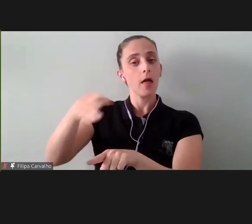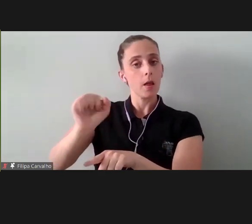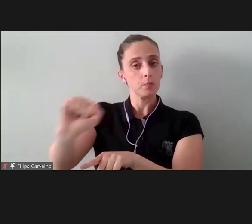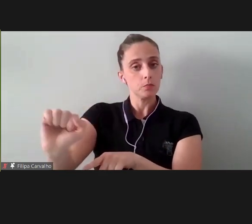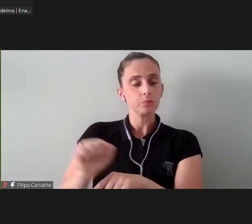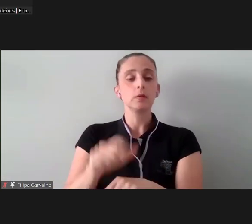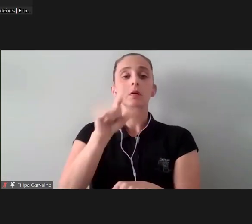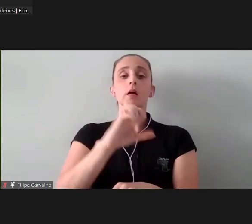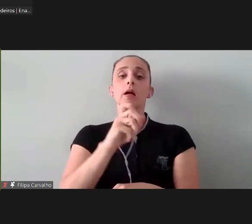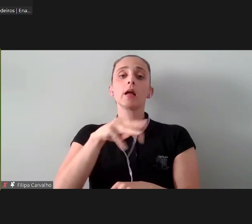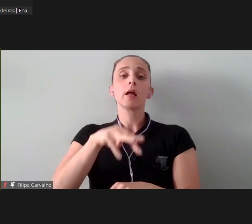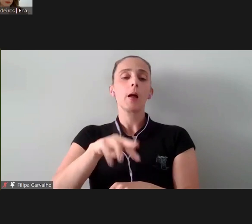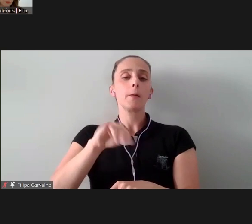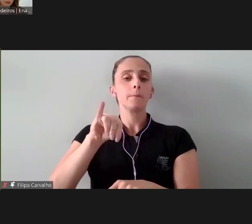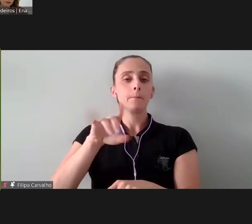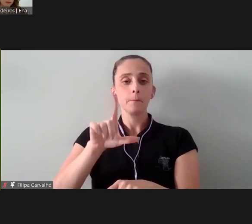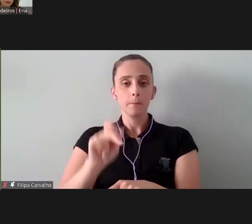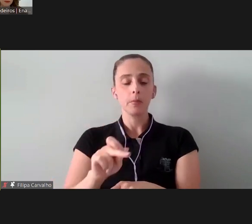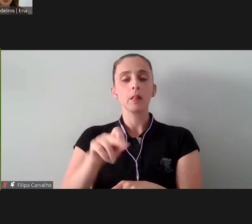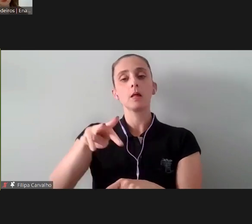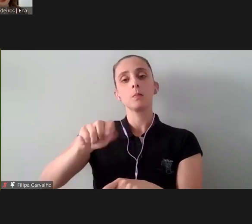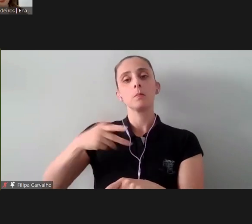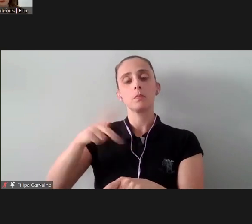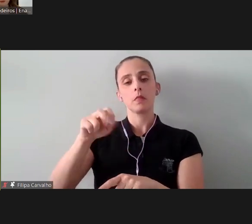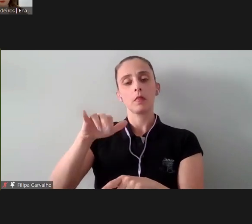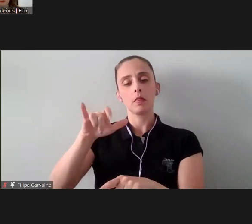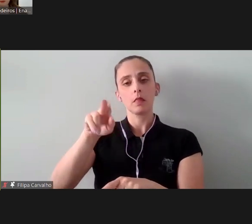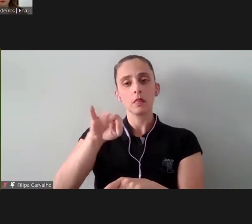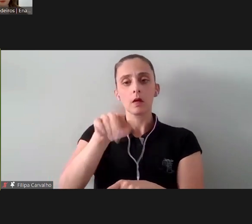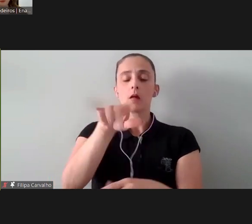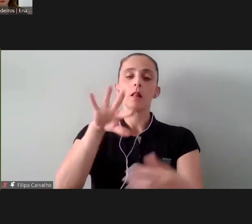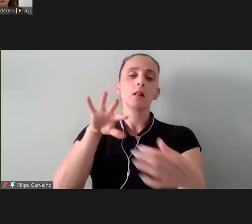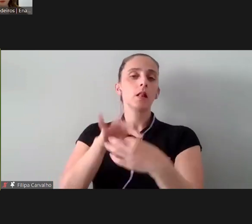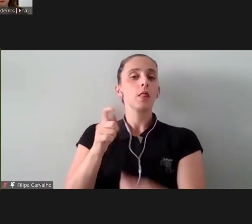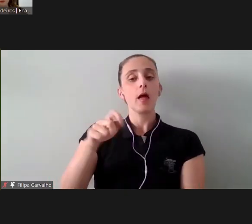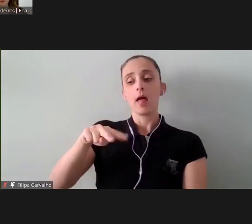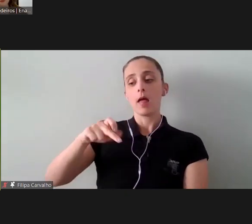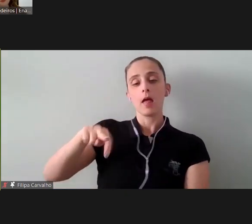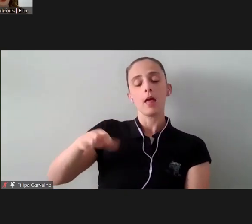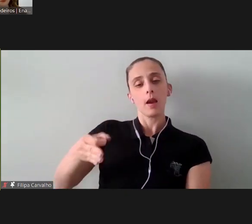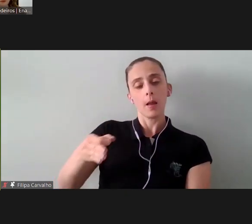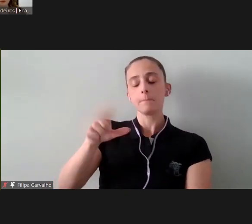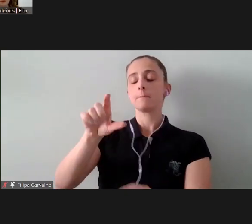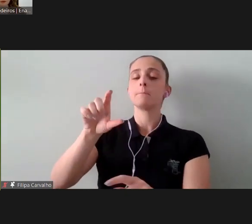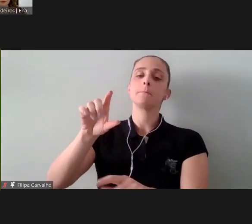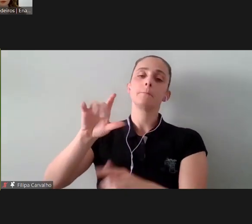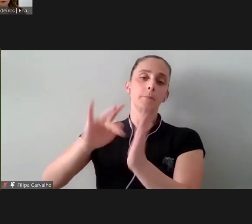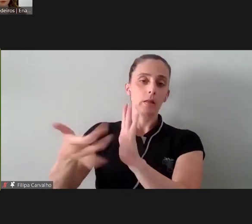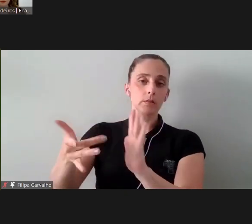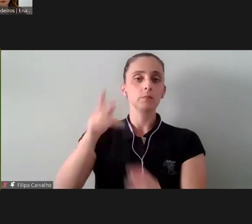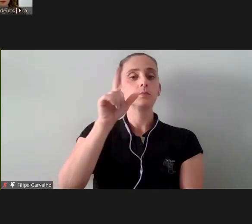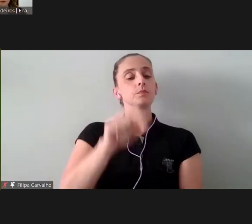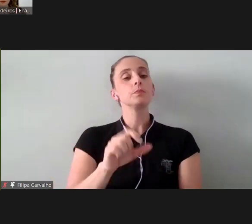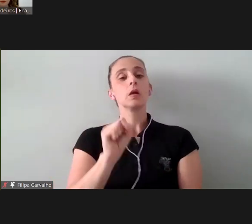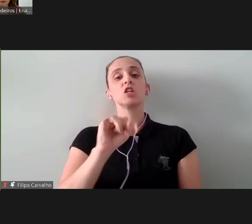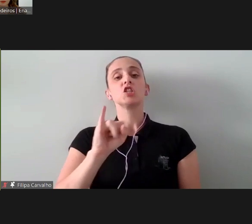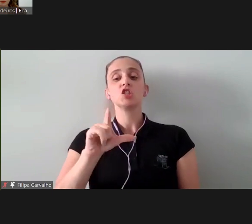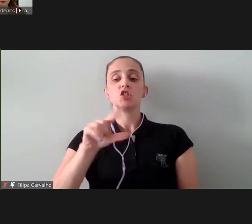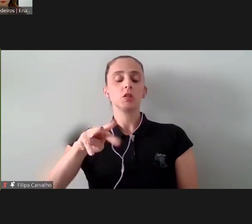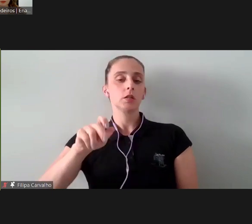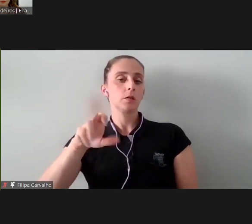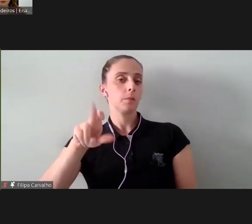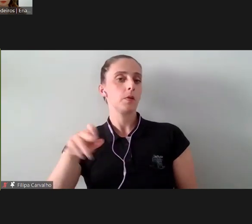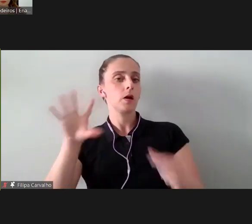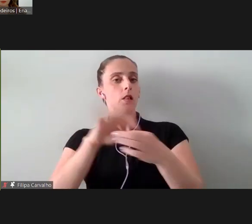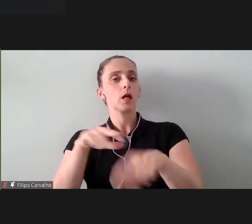diretora de inovação da Escola Nacional de Administração Pública, ENAP Brasil; Gilmara Martins, assessora jurídica de Ministra